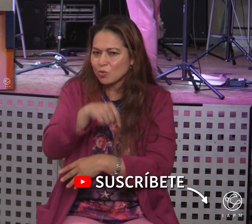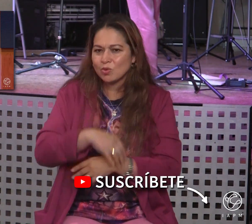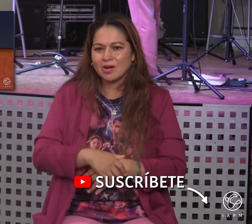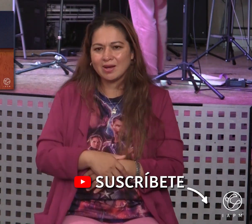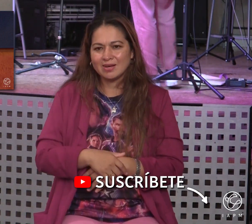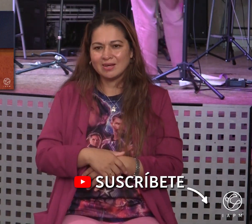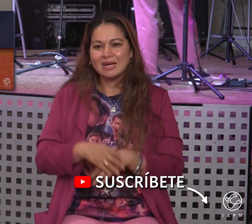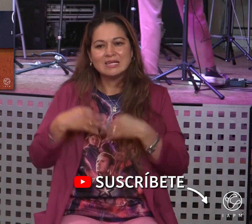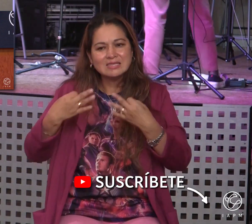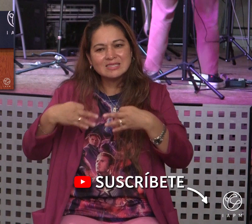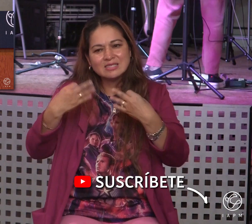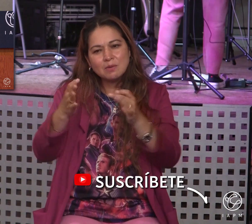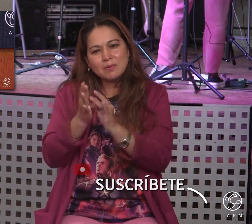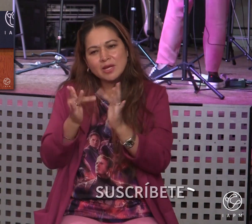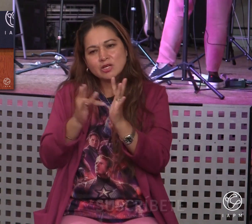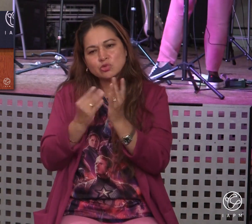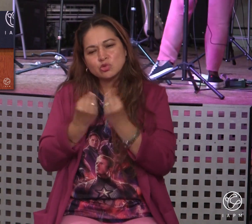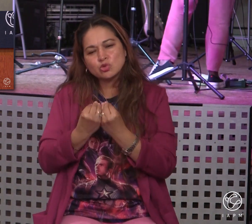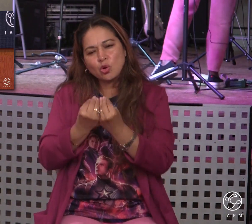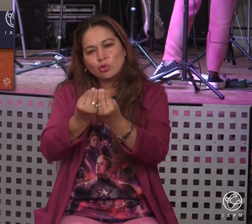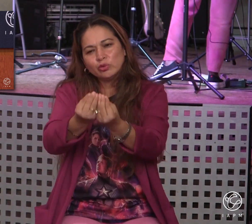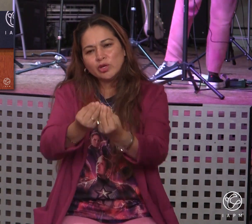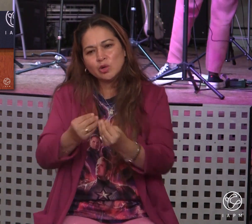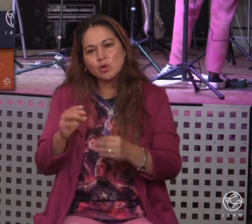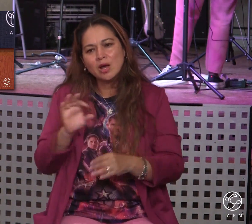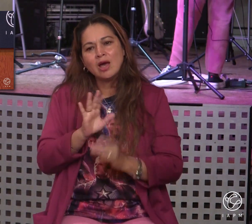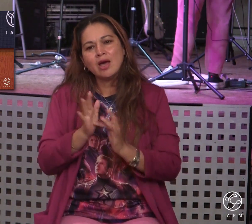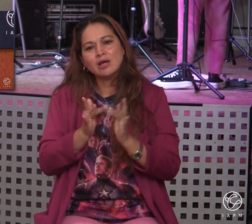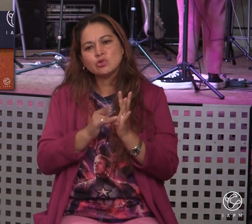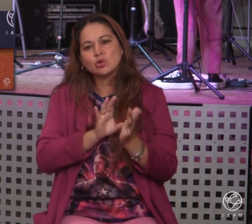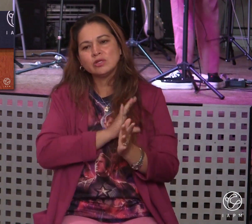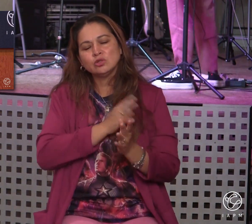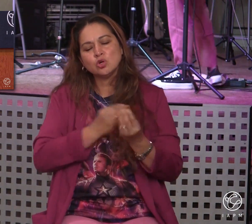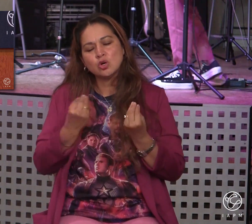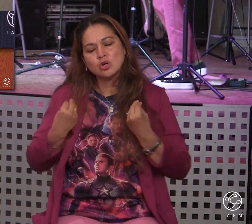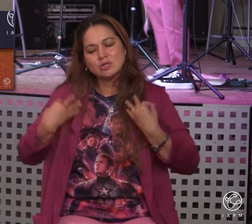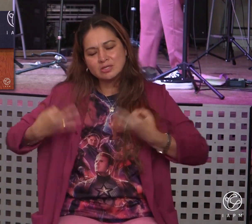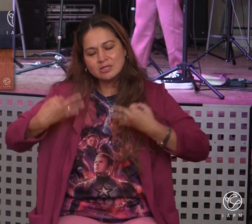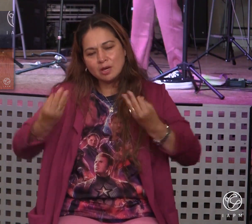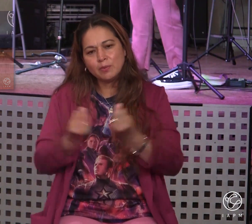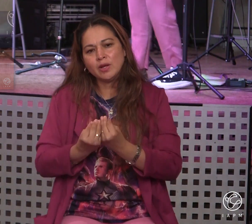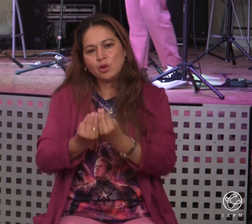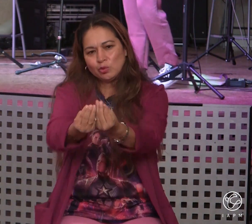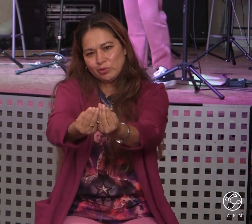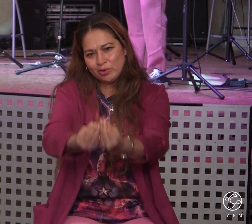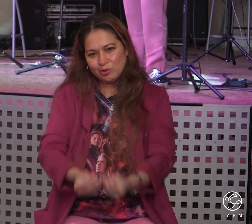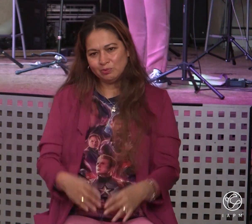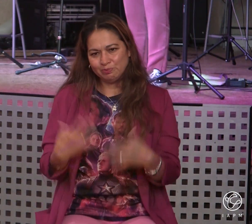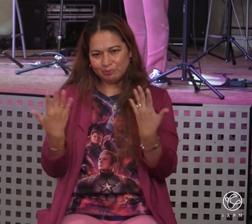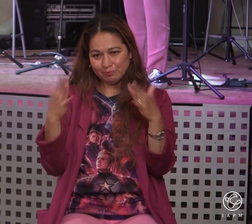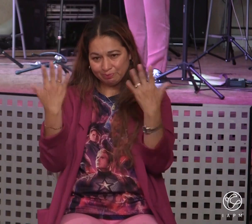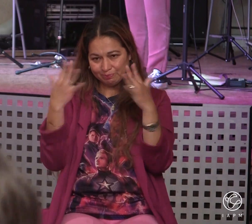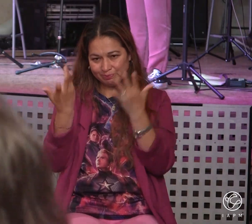nunca estarás fuera de mi alcance. Yo siempre te voy a alcanzar. Ponte de pie, por favor.